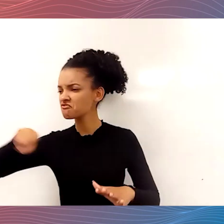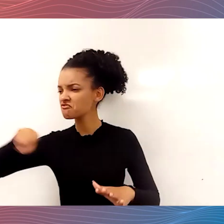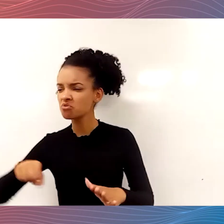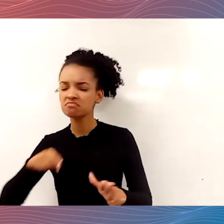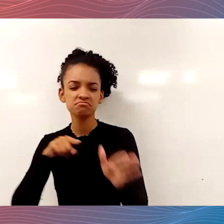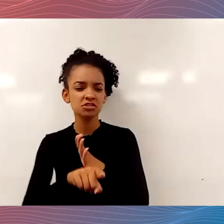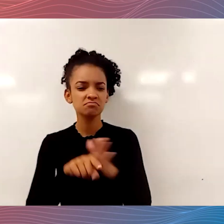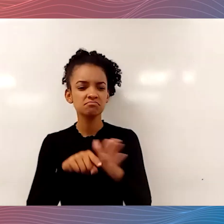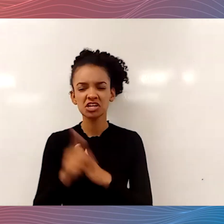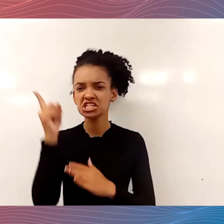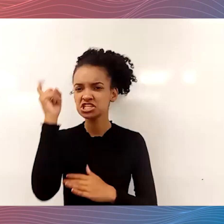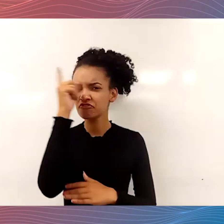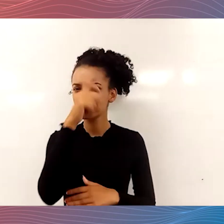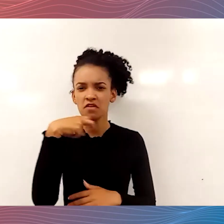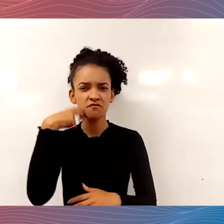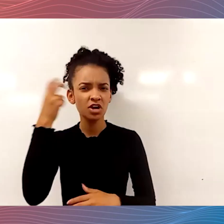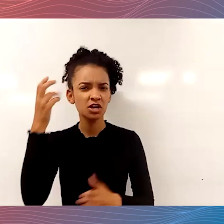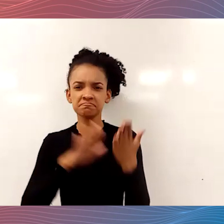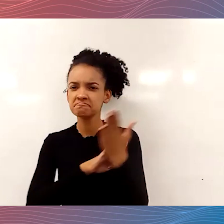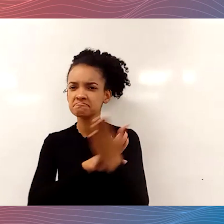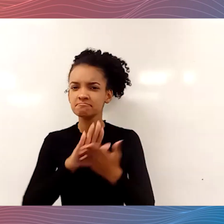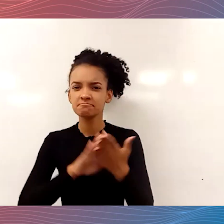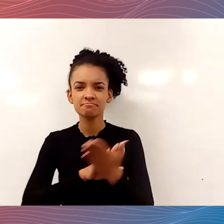tem timidez, não tem...